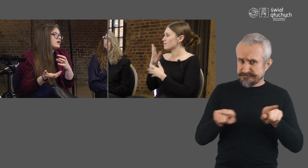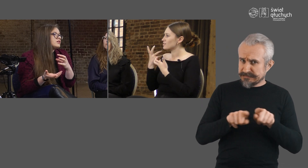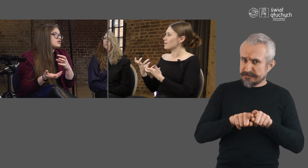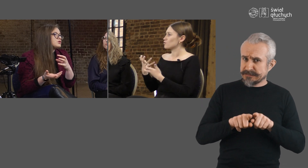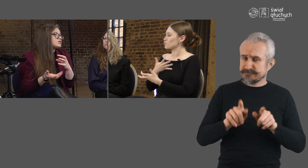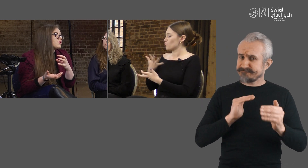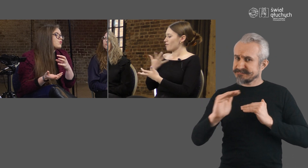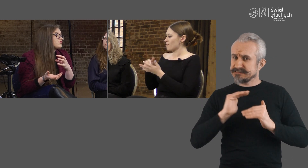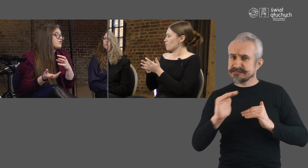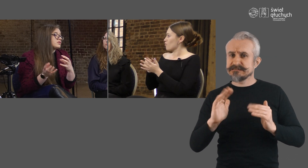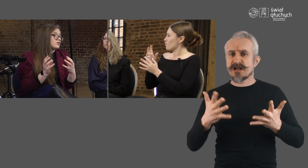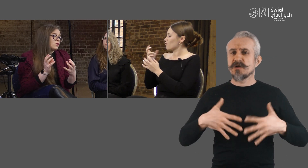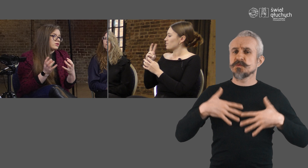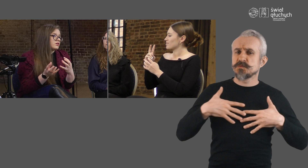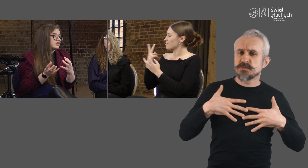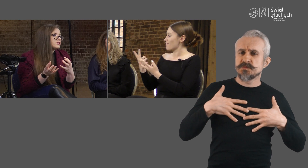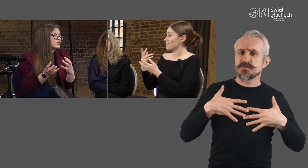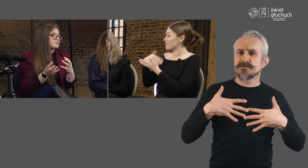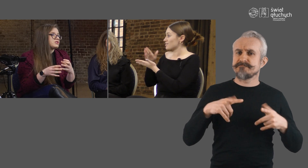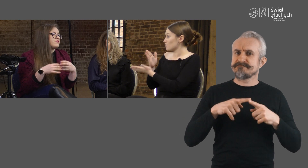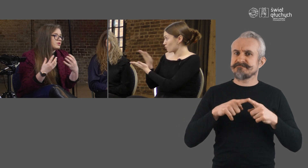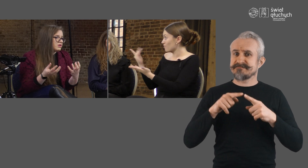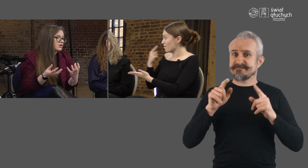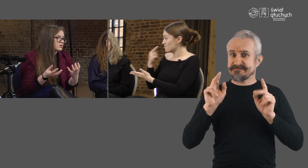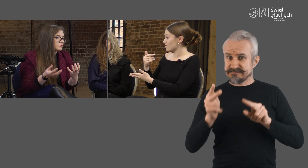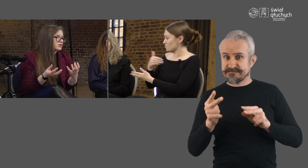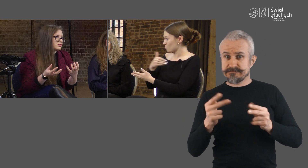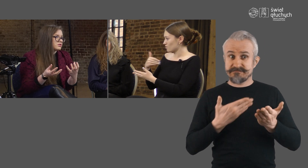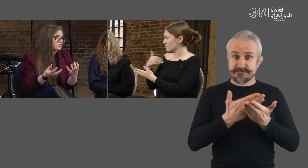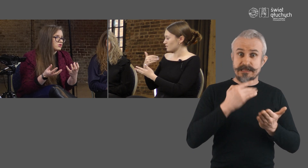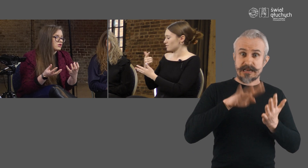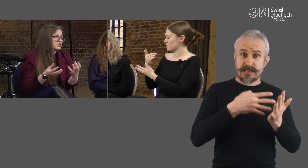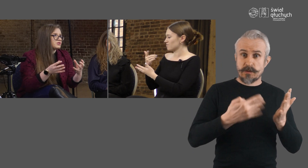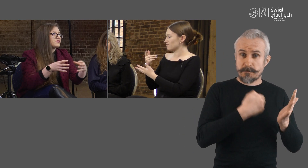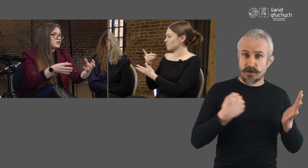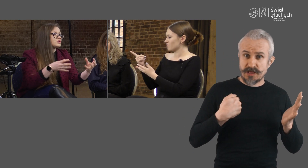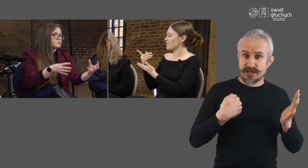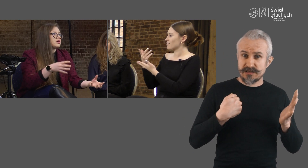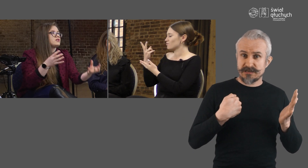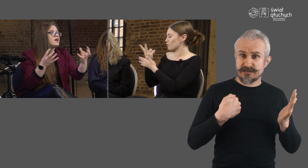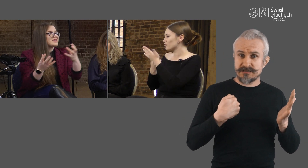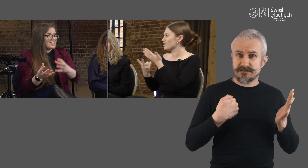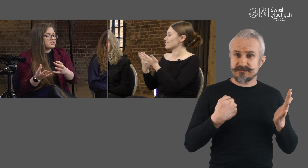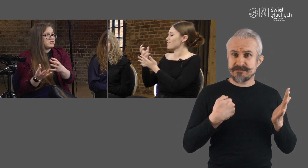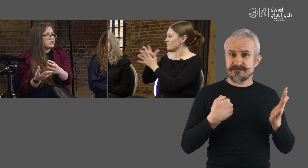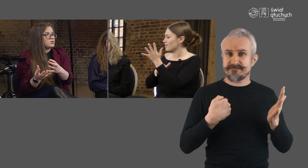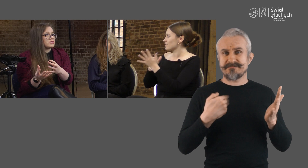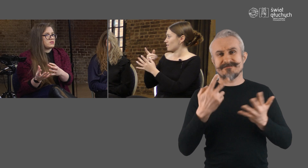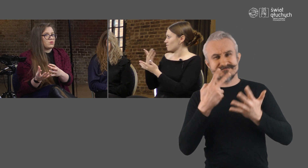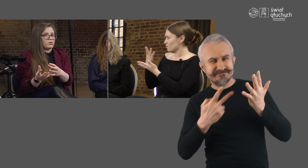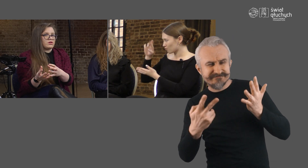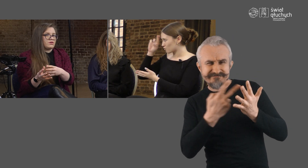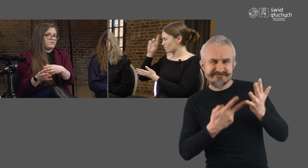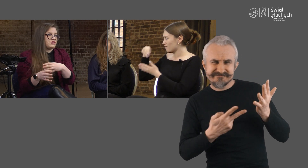chcielibyście, żeby to działało w dwie strony? Nie tylko, żebyście wy byli rozumiani żebyście wy rozumieli treści,